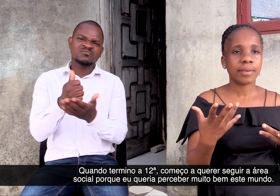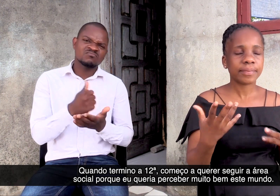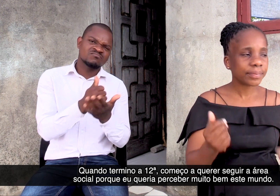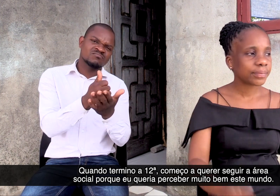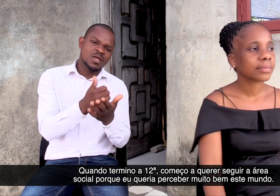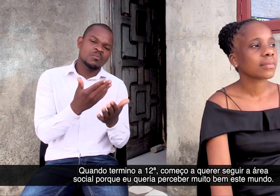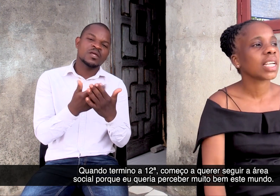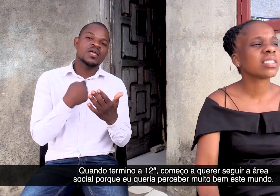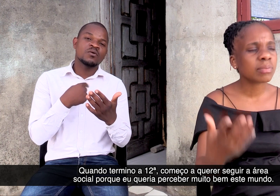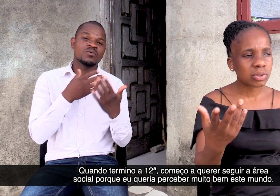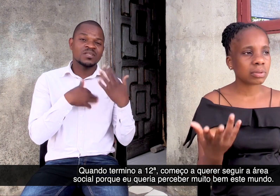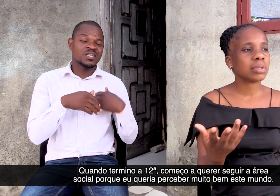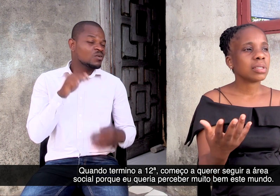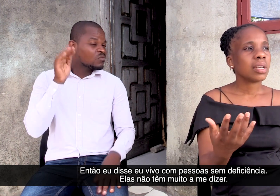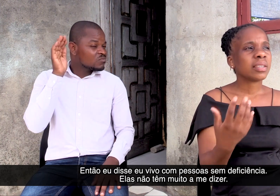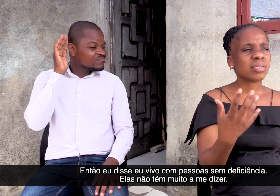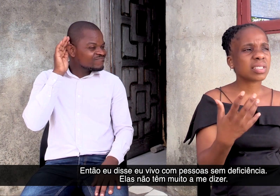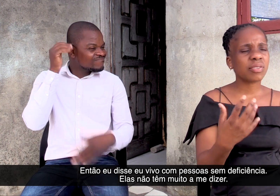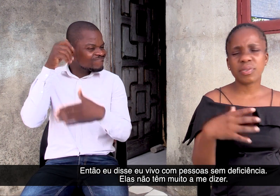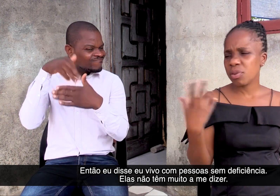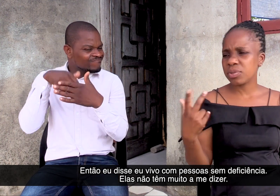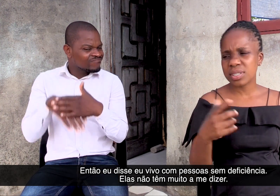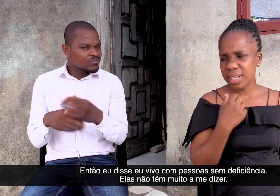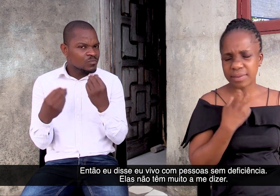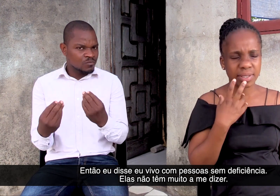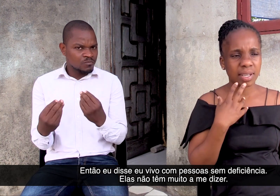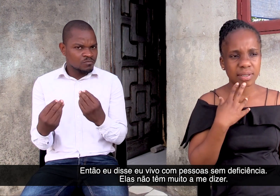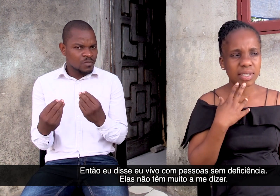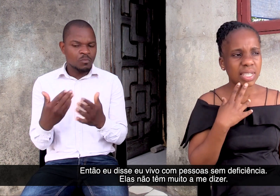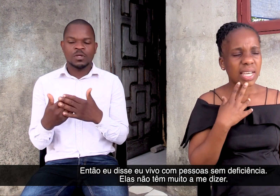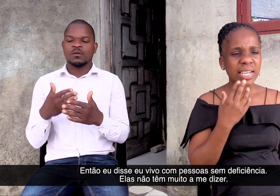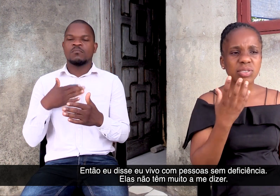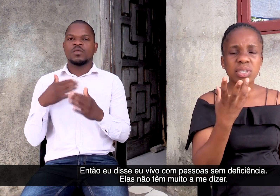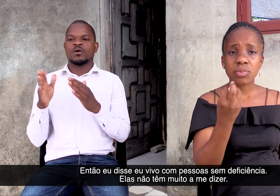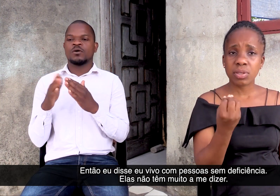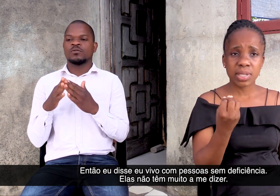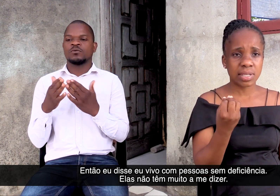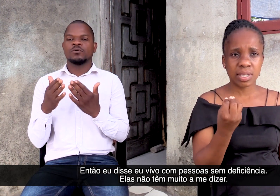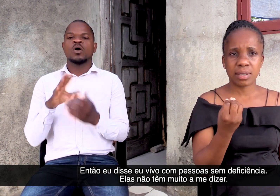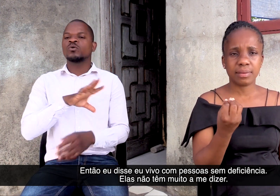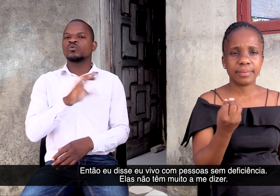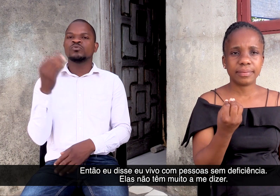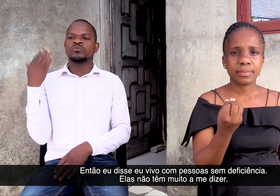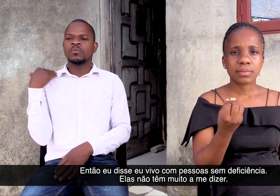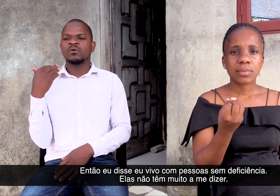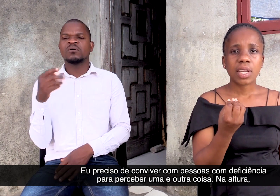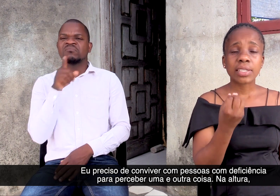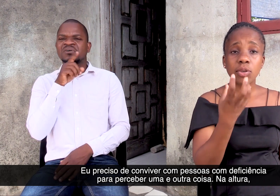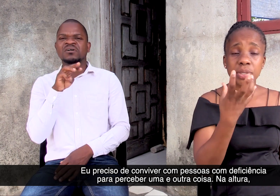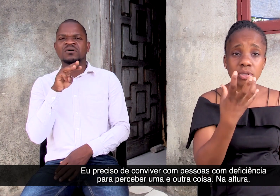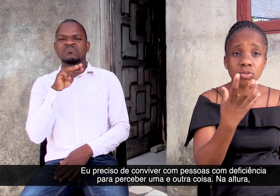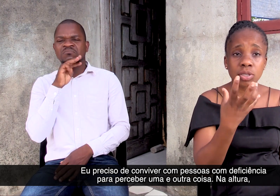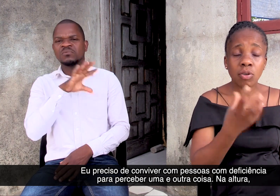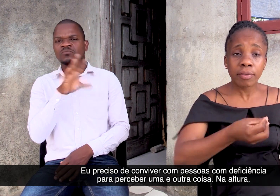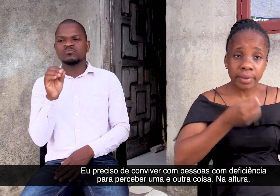bem este mundo. Então eu disse, eu vivo com pessoas sem deficiência. Elas não têm muito a me dizer. Acho